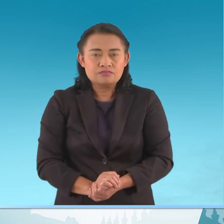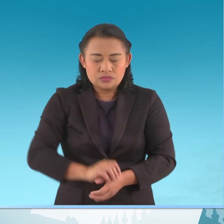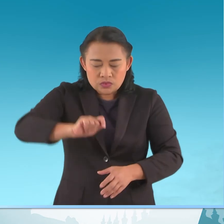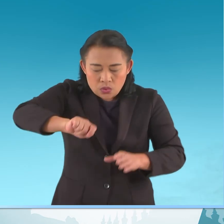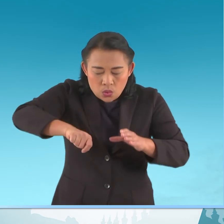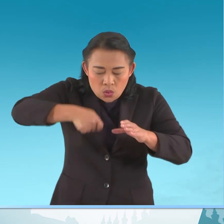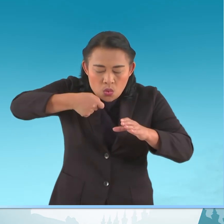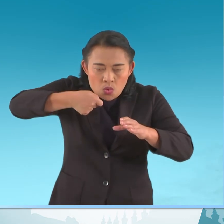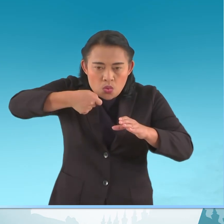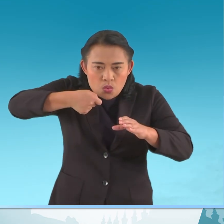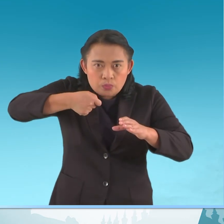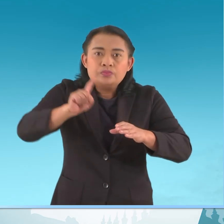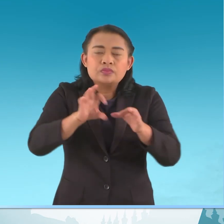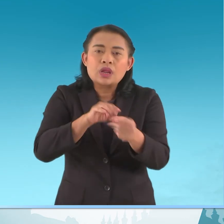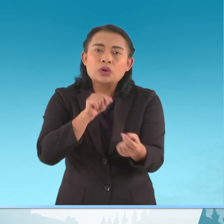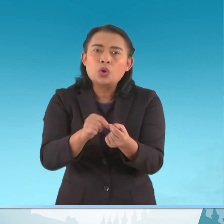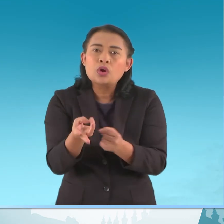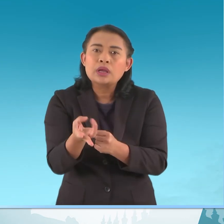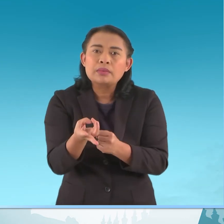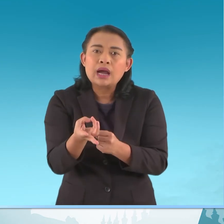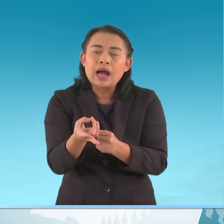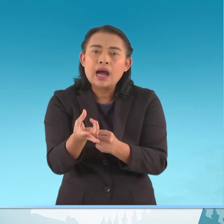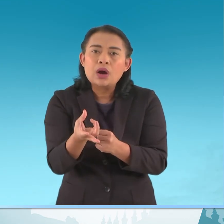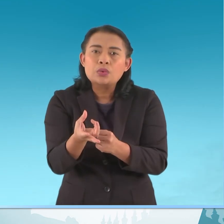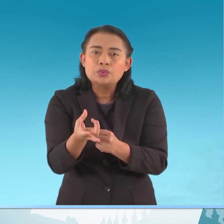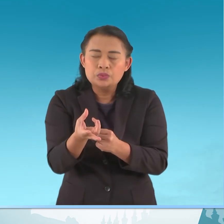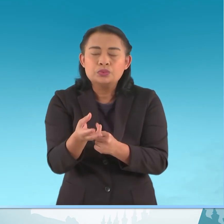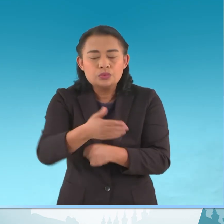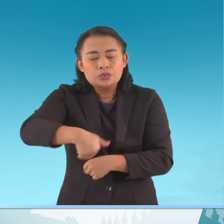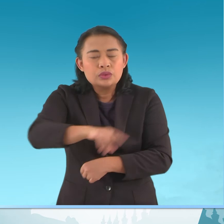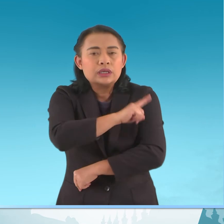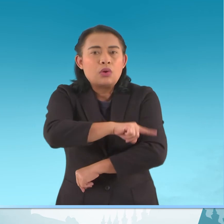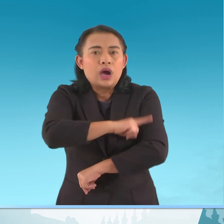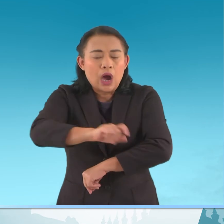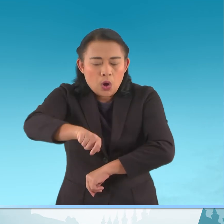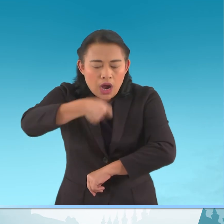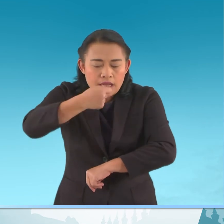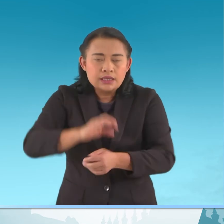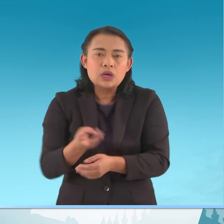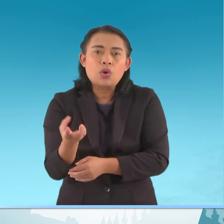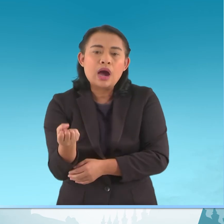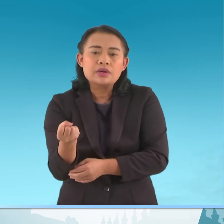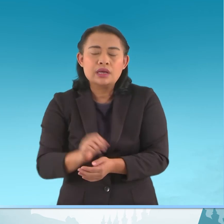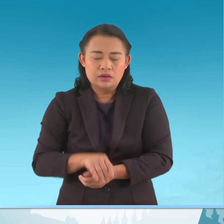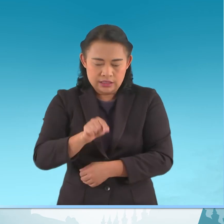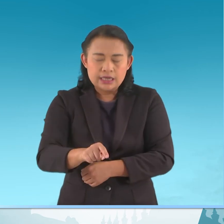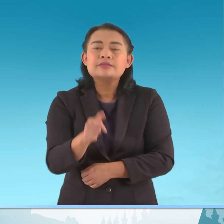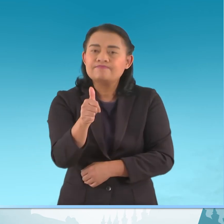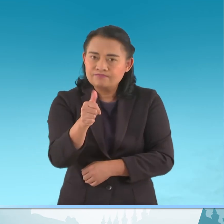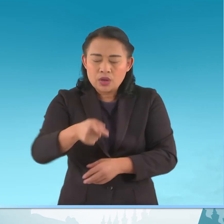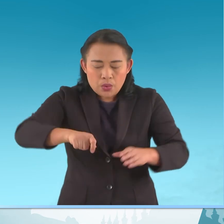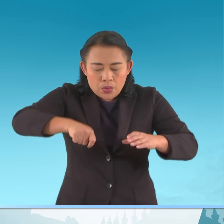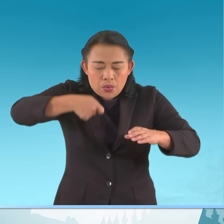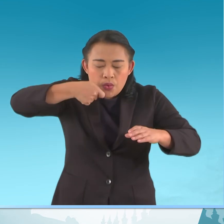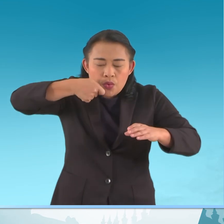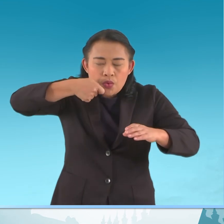น้ำเมื่อกี้นี้จะเข้มข้นถึงเครื่องนะครับเหมาะกับการทานกับข้าวสวยหรือข้าวเหนียวตอนเนี้ยสามารถสอบได้เลยเพราะว่าน้ำใสแล้วก็คล่อง